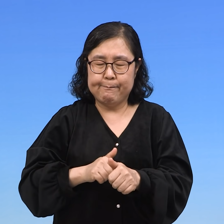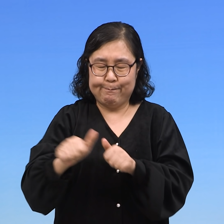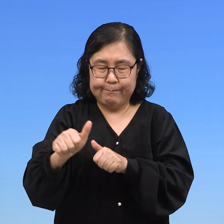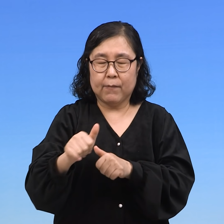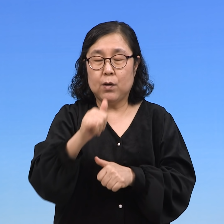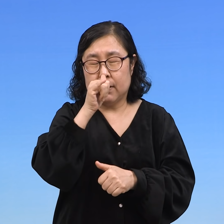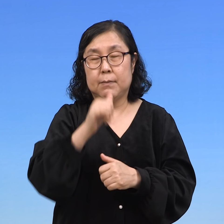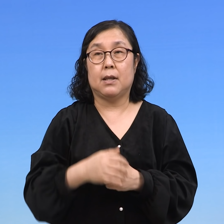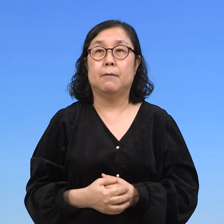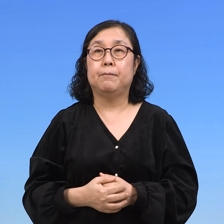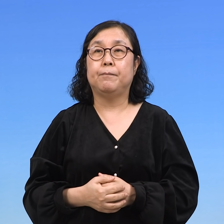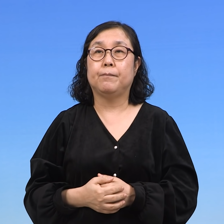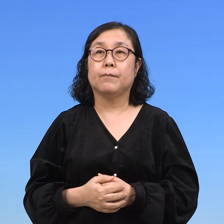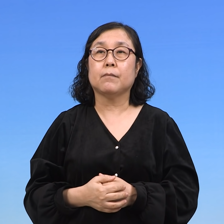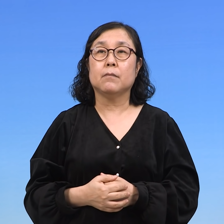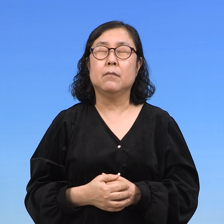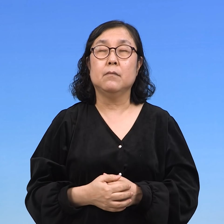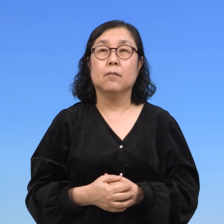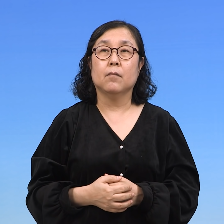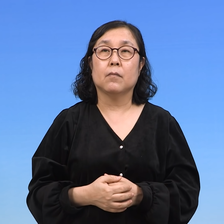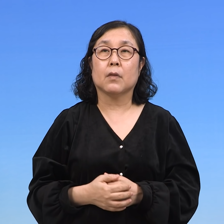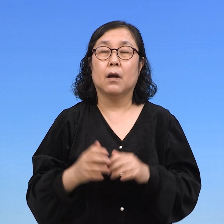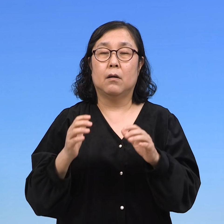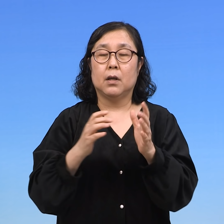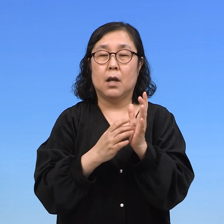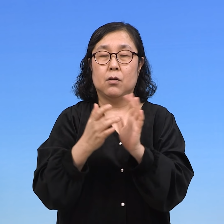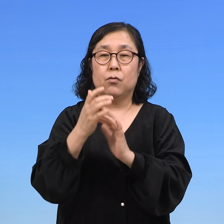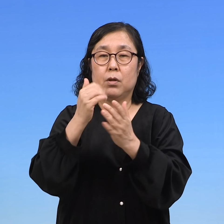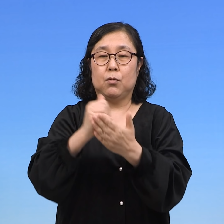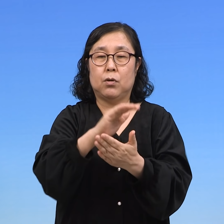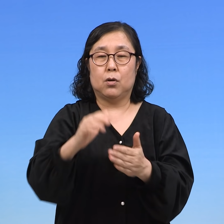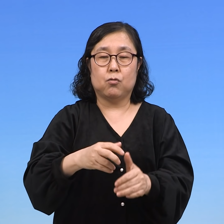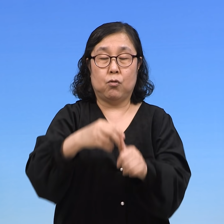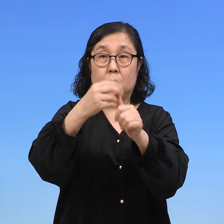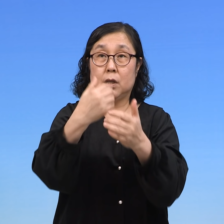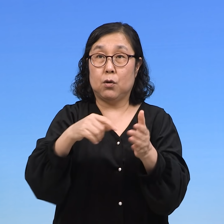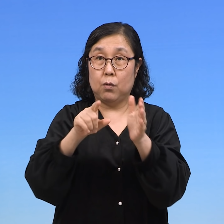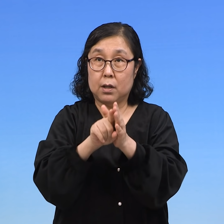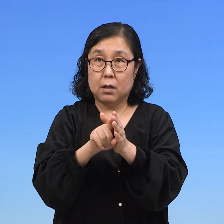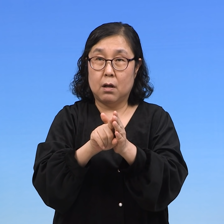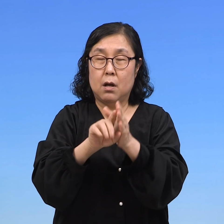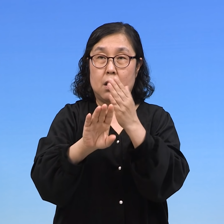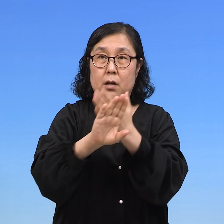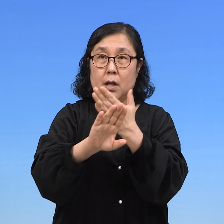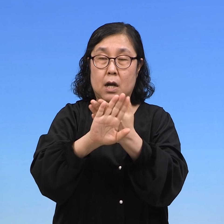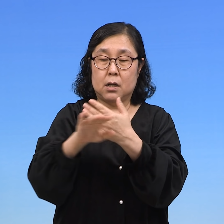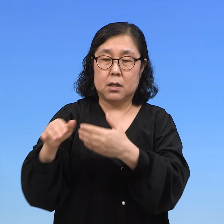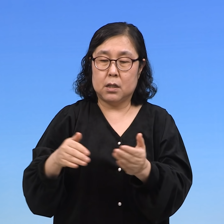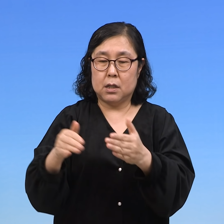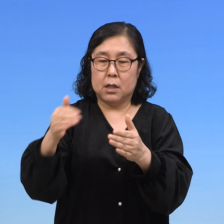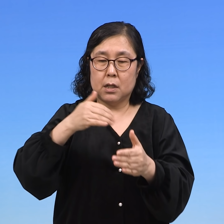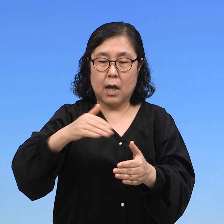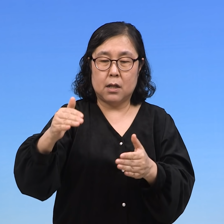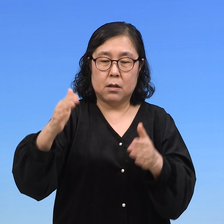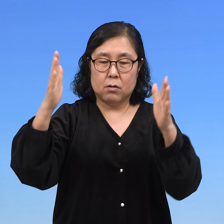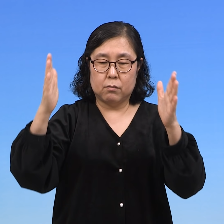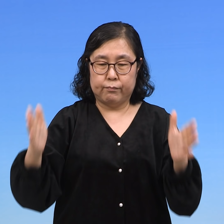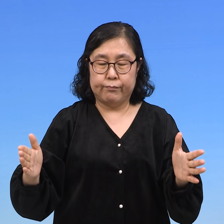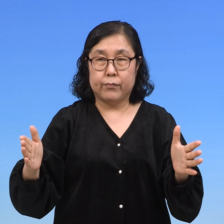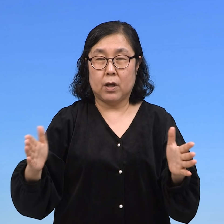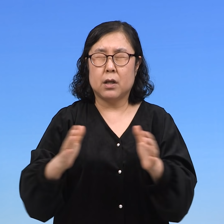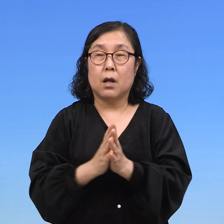법무말씀을 통해서 우리 예수님께서 우리를 구원해 주시기 위하여 주님이 다른 길 가시는 과정에서